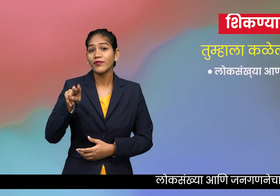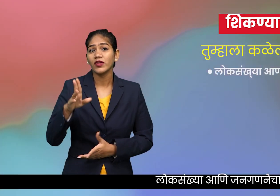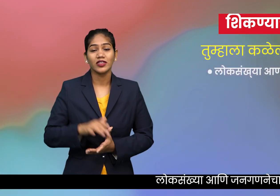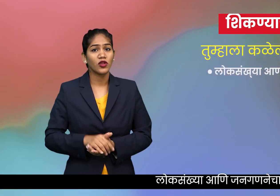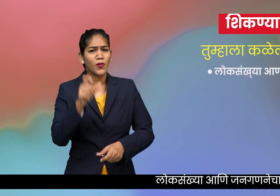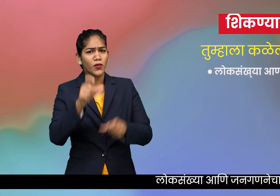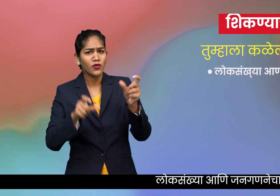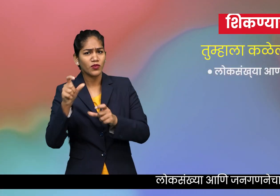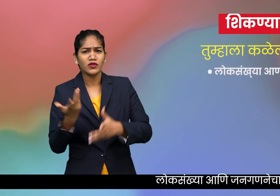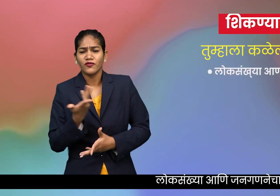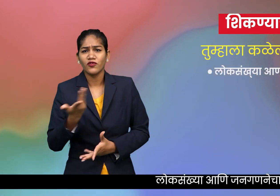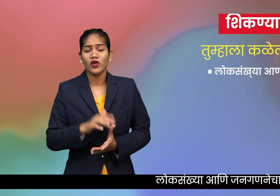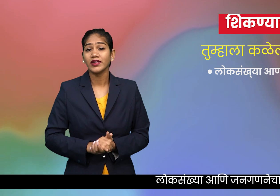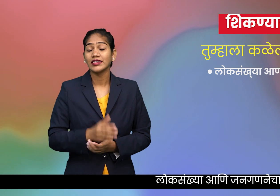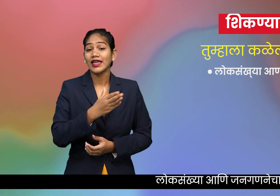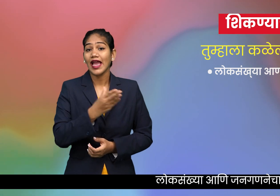लोकसंख्या आणि जनगणनेचा अर्थ.